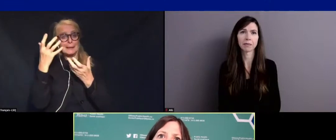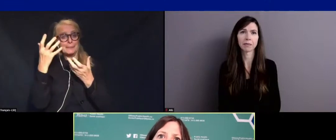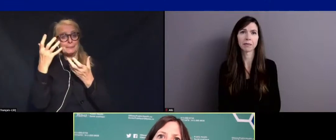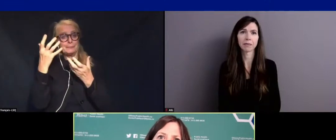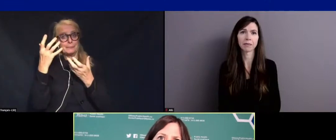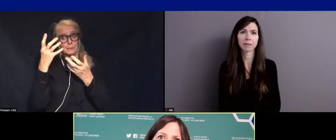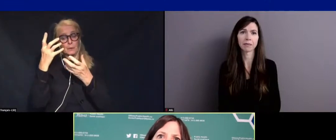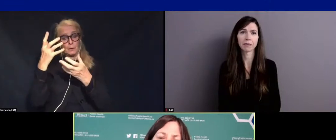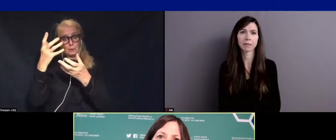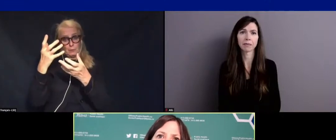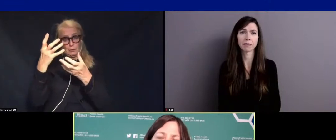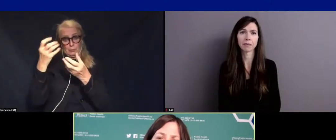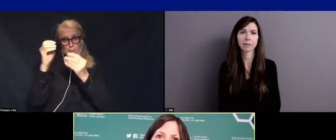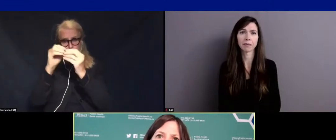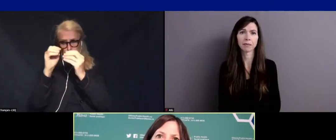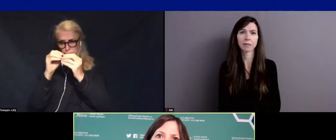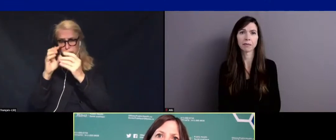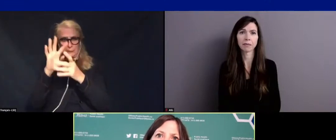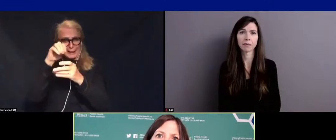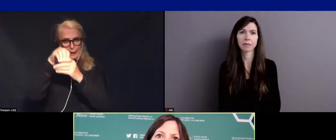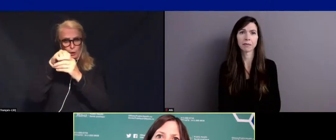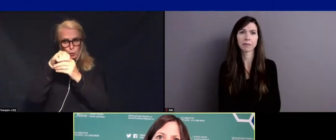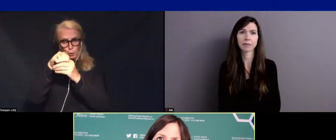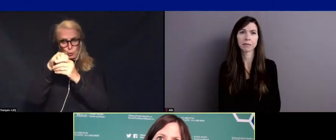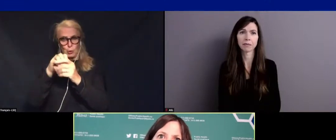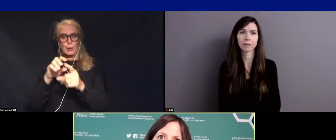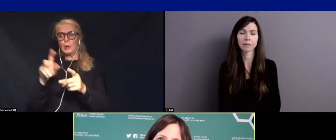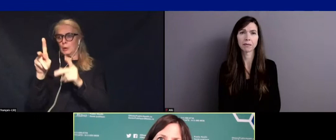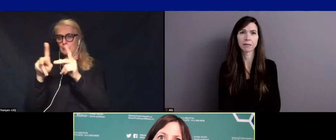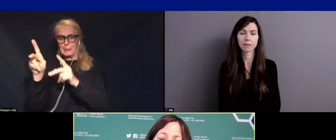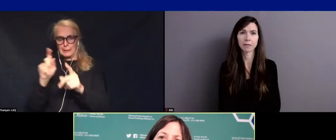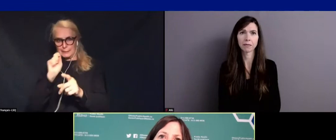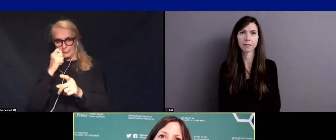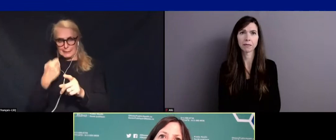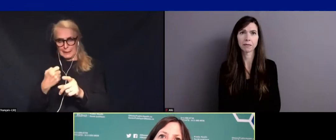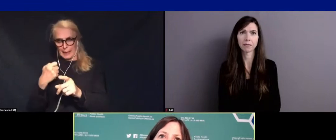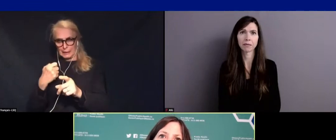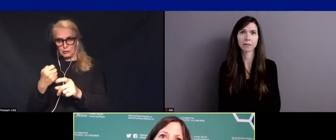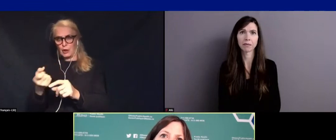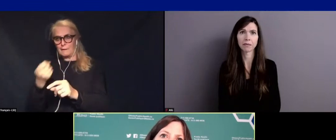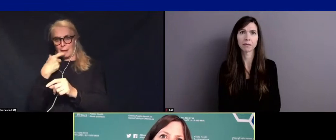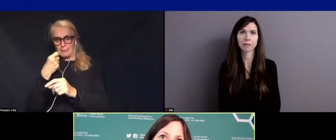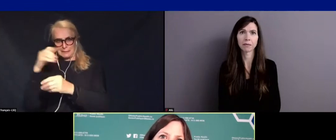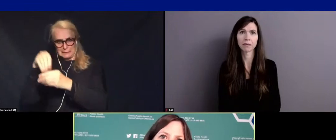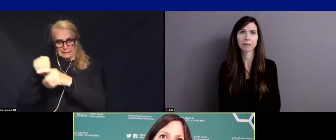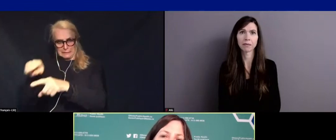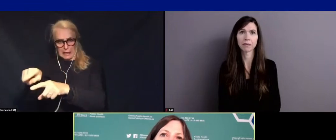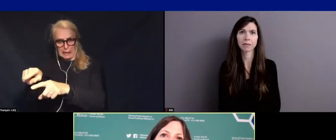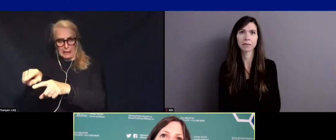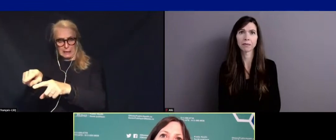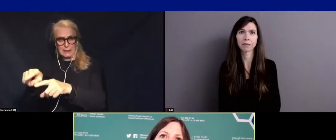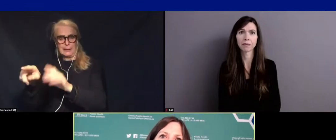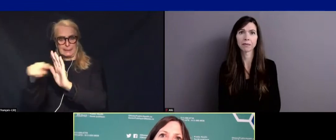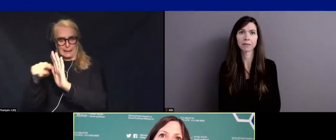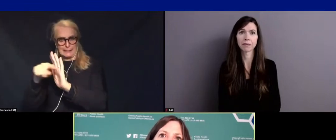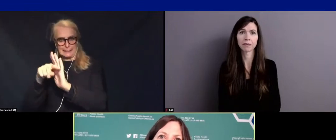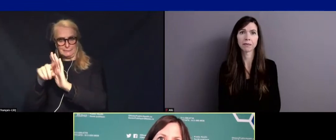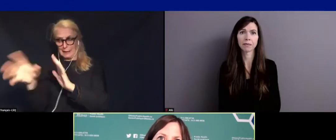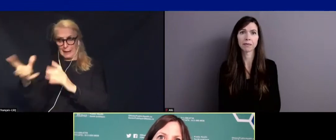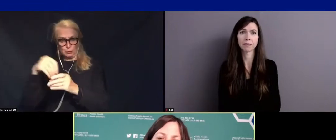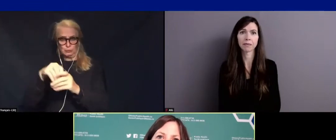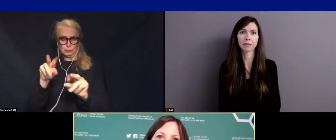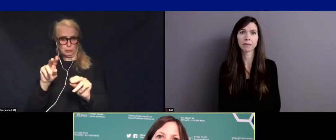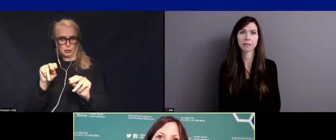pas les gens qui ont un dépistage dans les pharmacies, qui sont négatifs, mais les